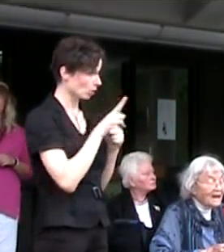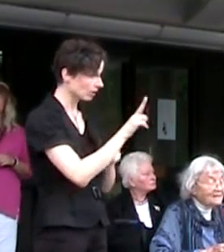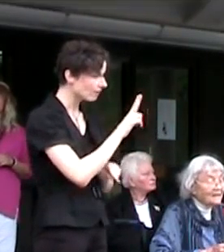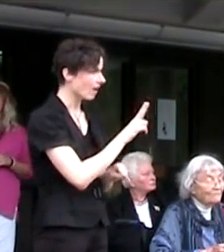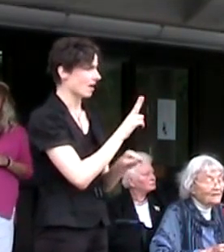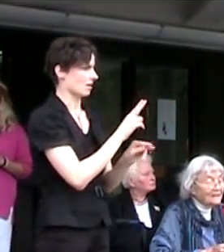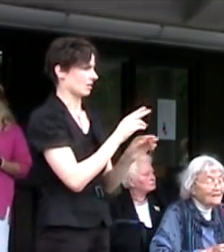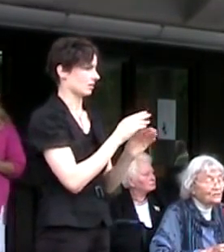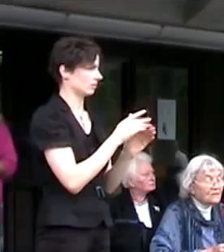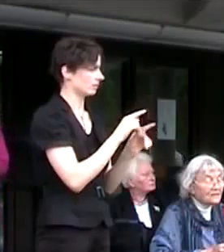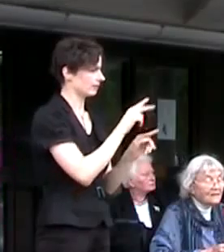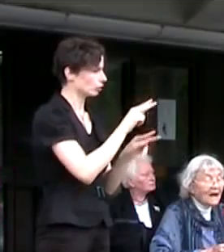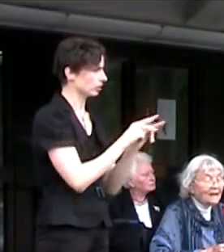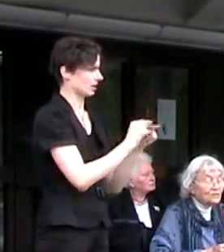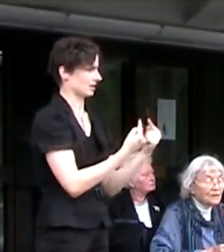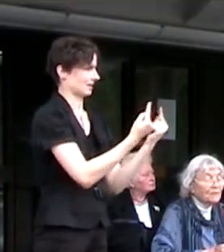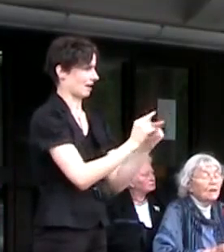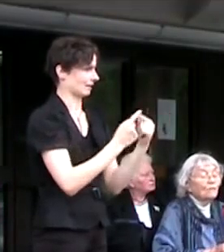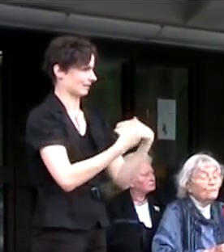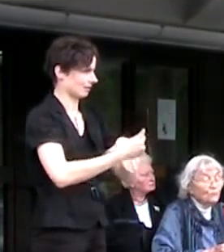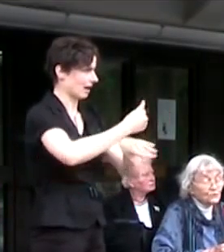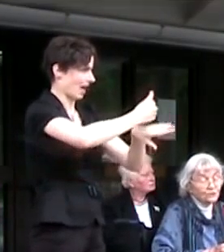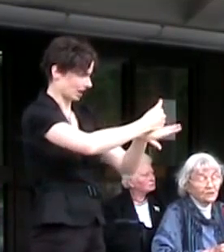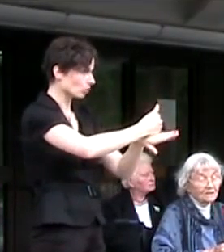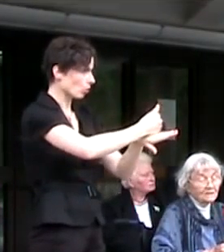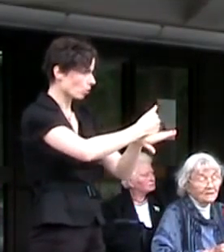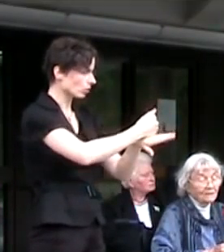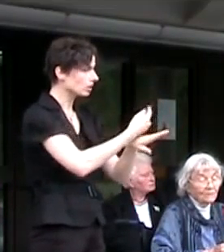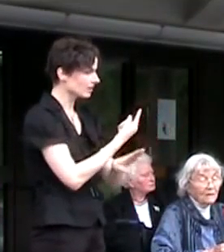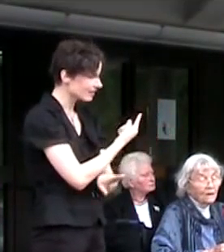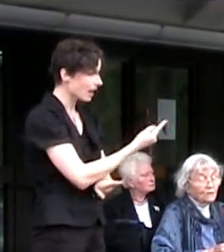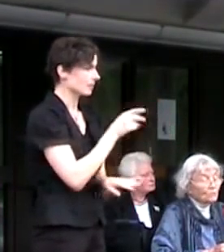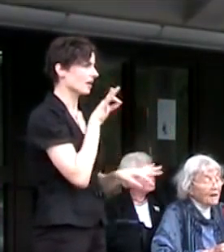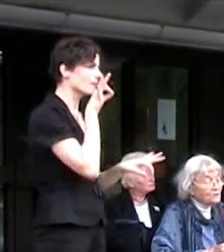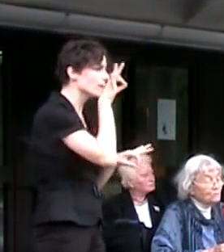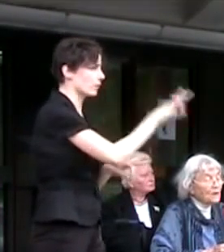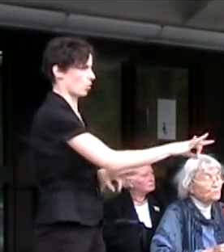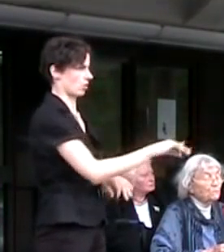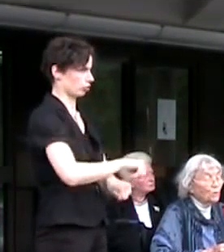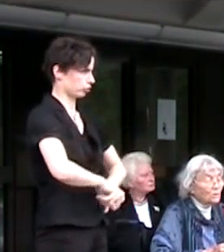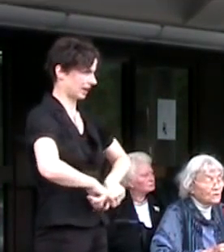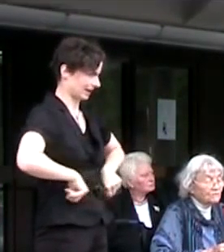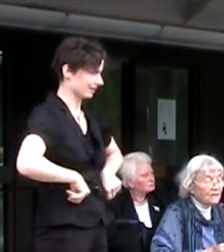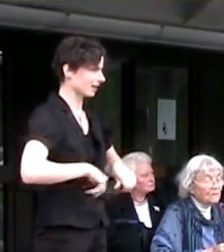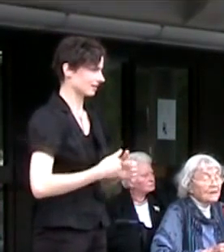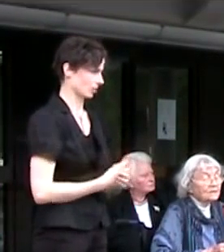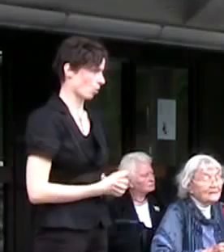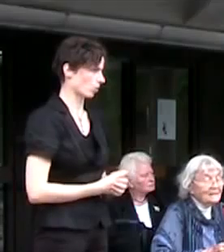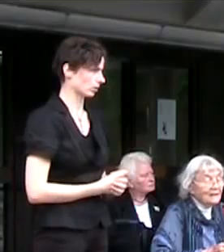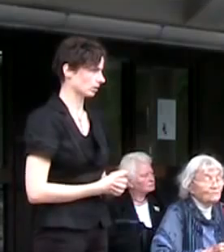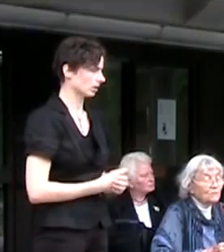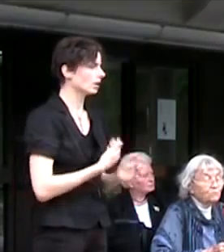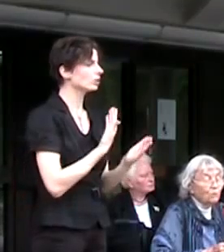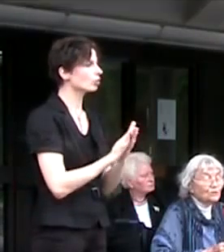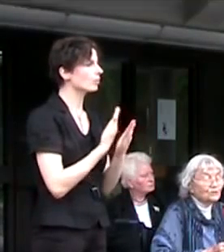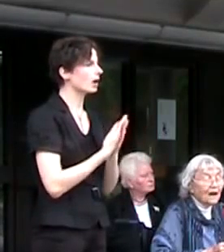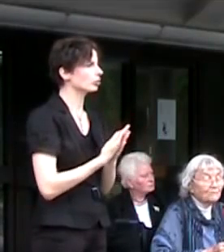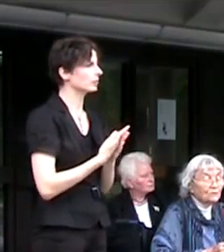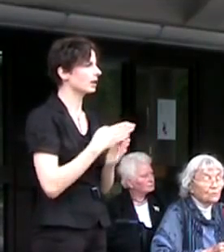theologischen Leiter evangelisch-kirchlicher Anstellung fürs Sterilisieren. So meint zum Beispiel Bodelschwingh, zitiert